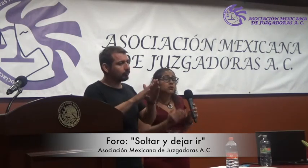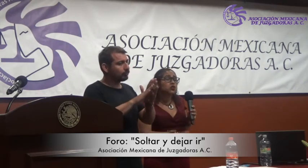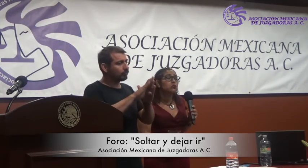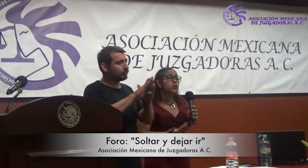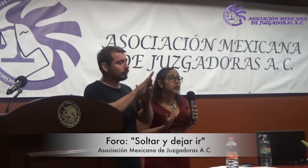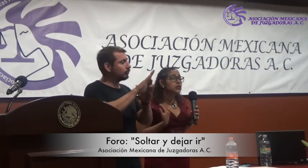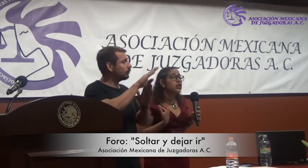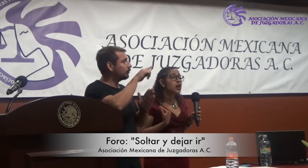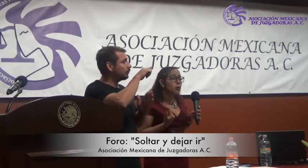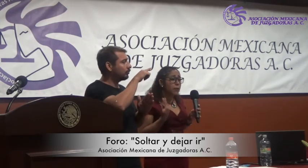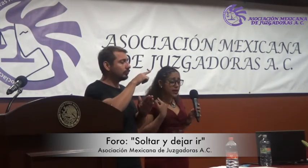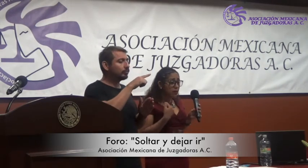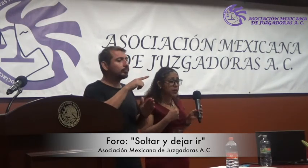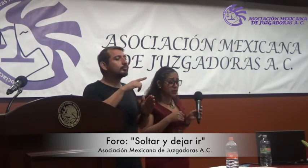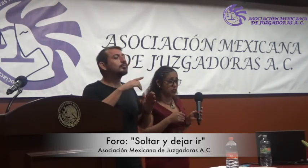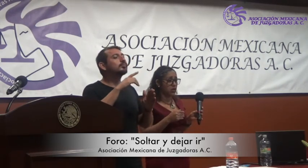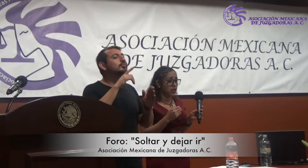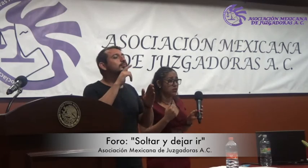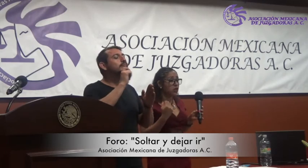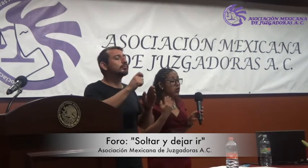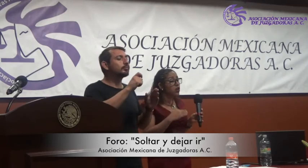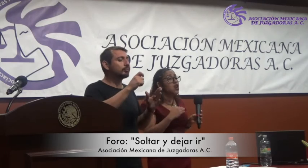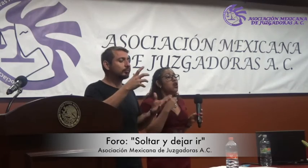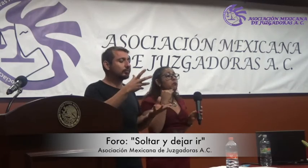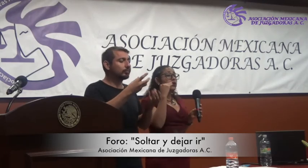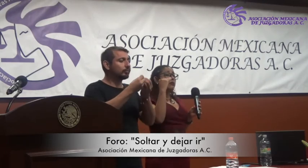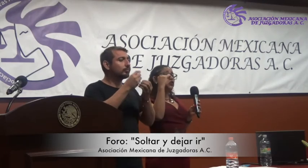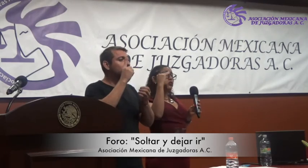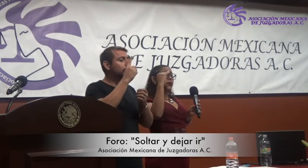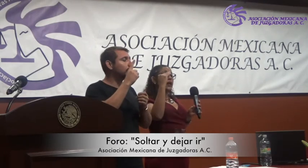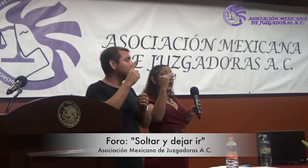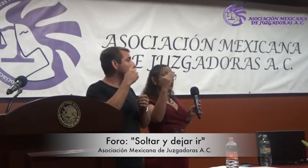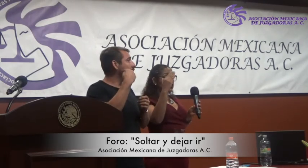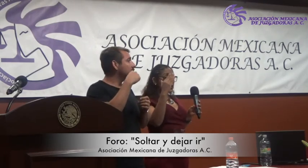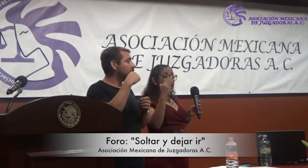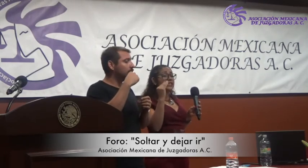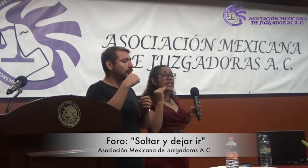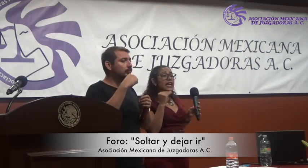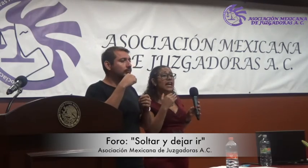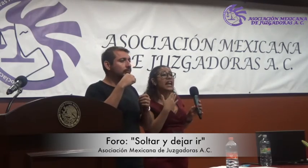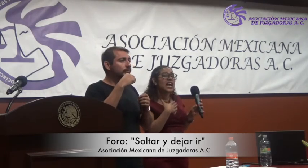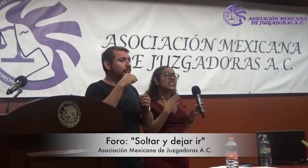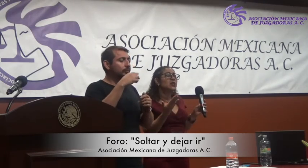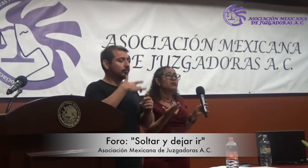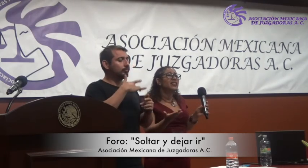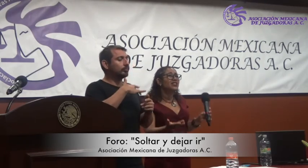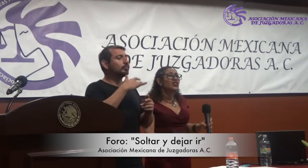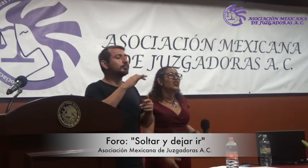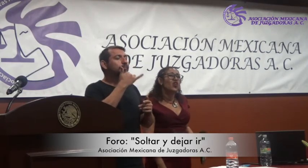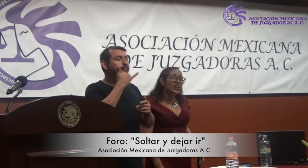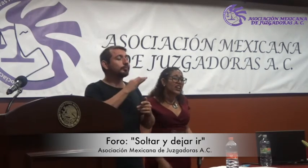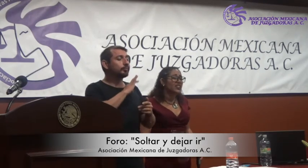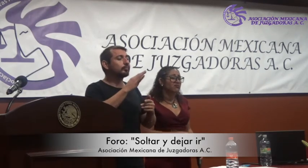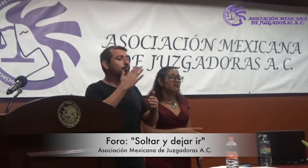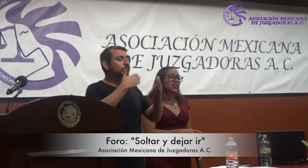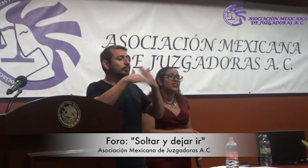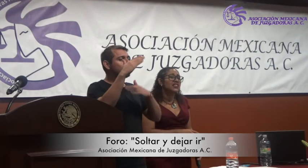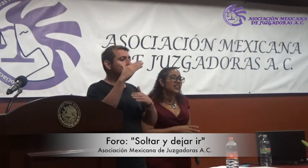pero tenemos un proceso de acompañamiento en el duelo, podemos superarnos hasta llegar a la aceptación.